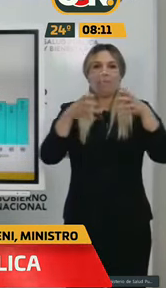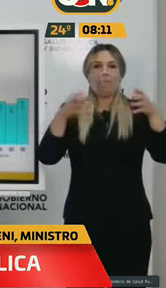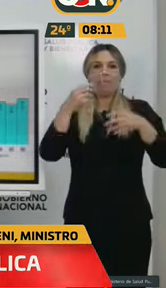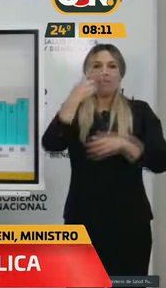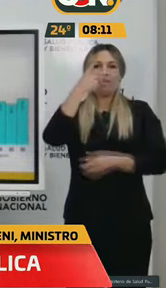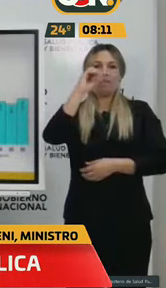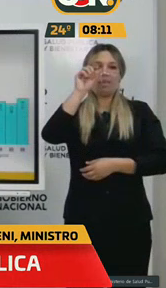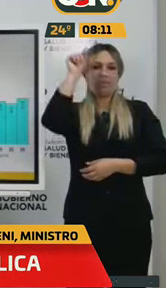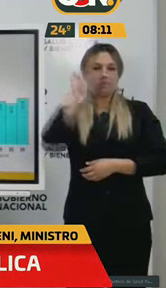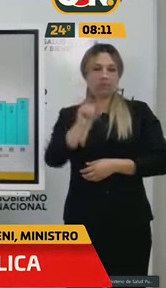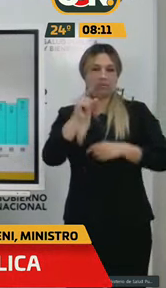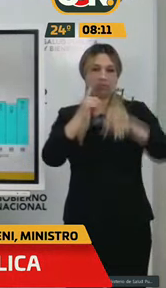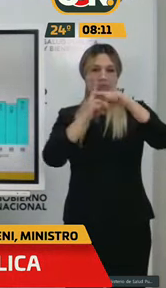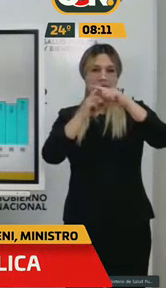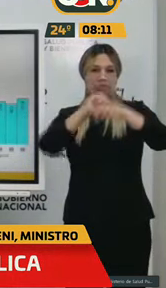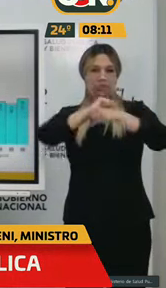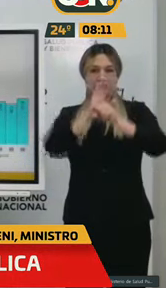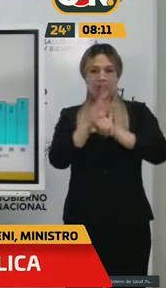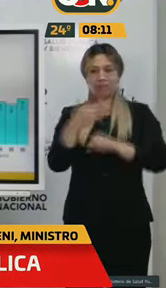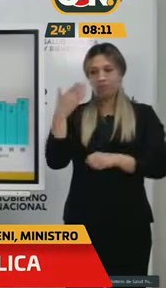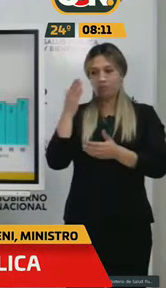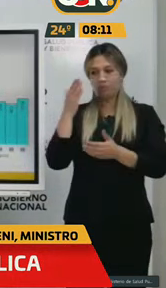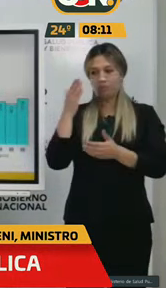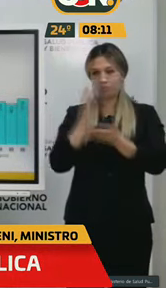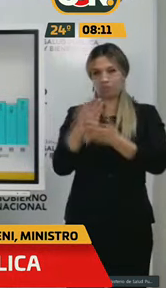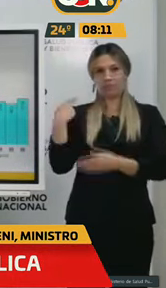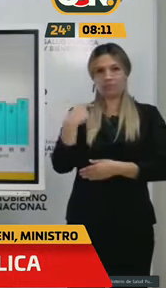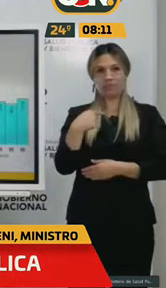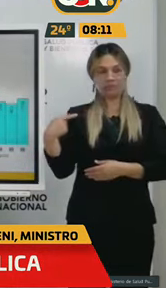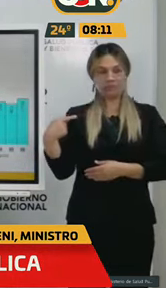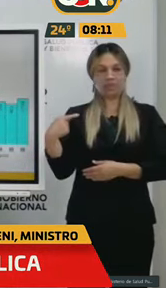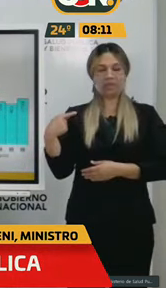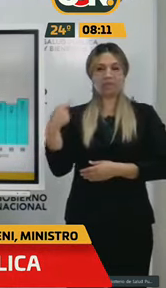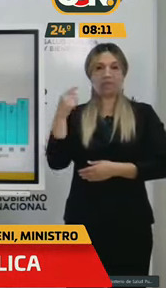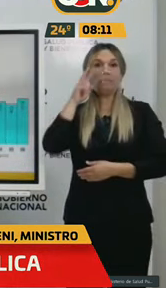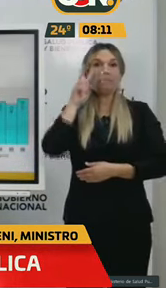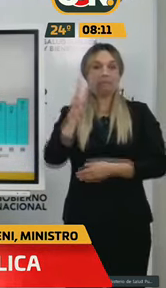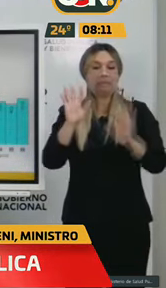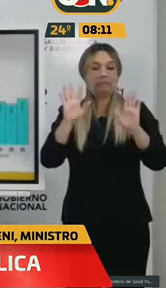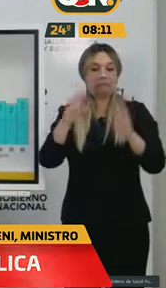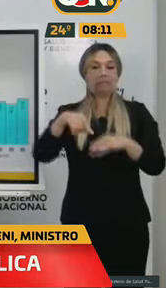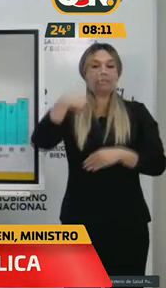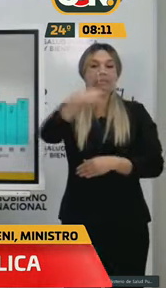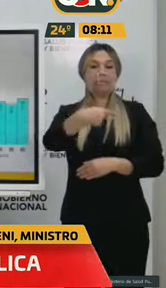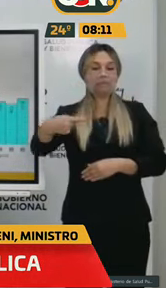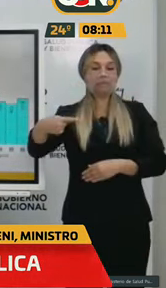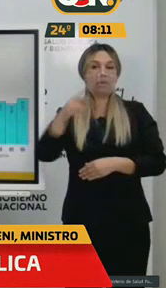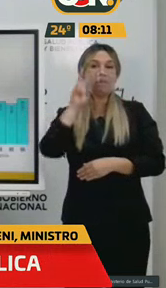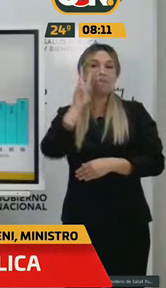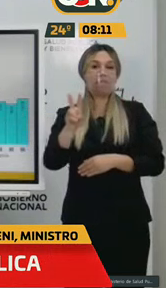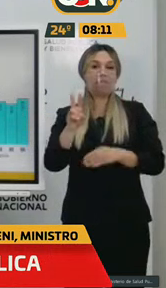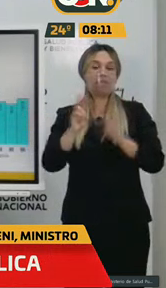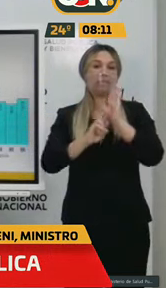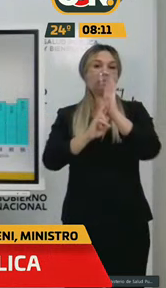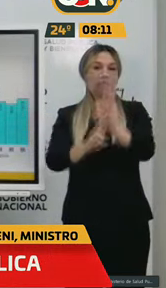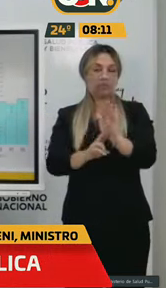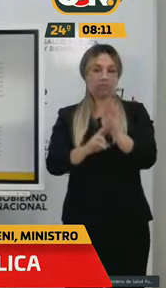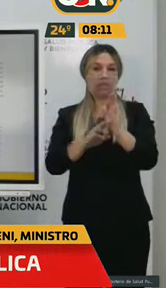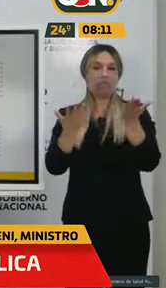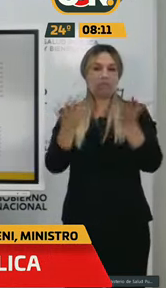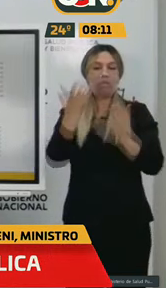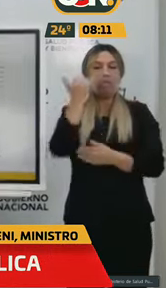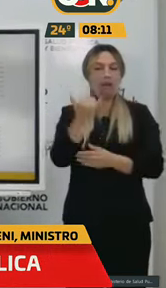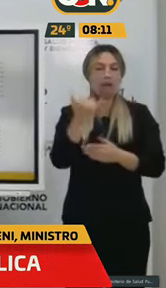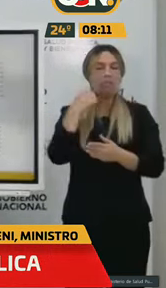al 10% en la última semana. Vemos cómo termina la semana en curso, pero también tiene un